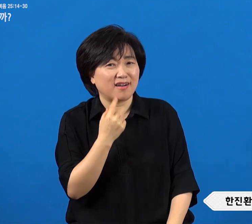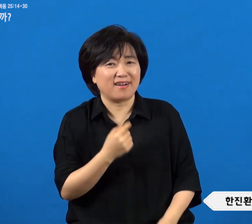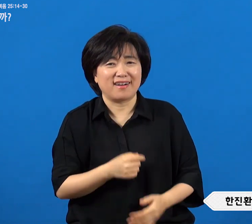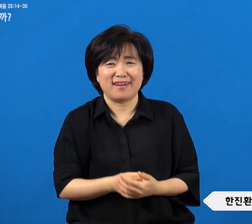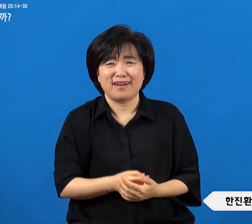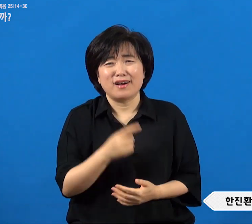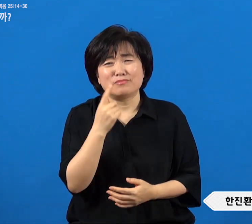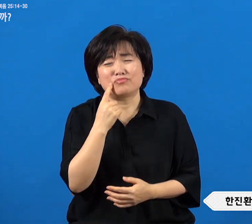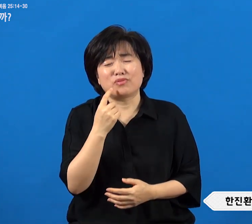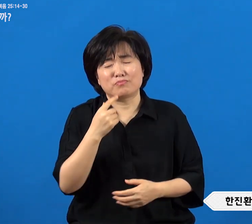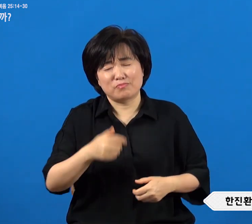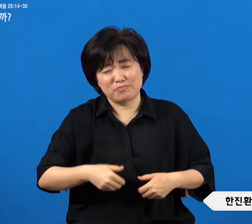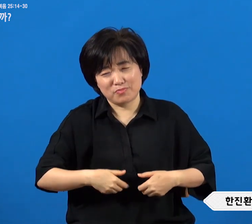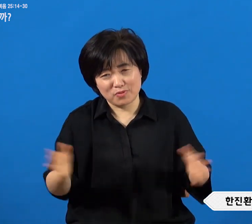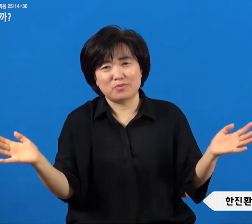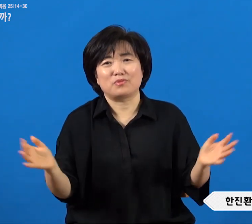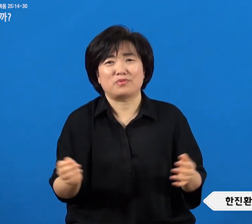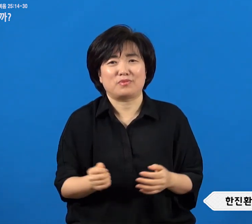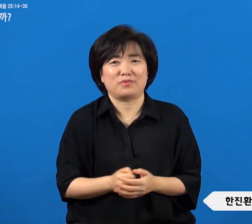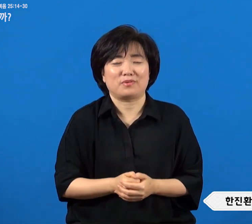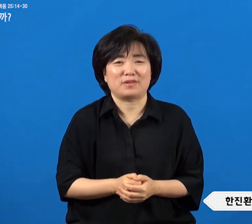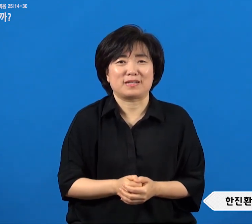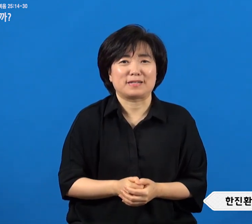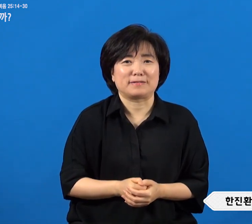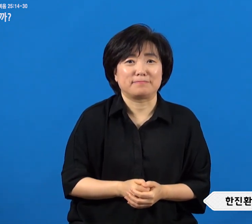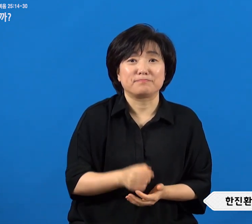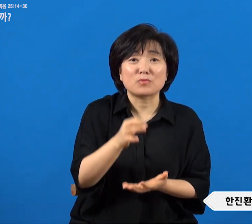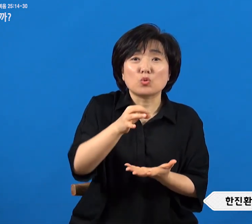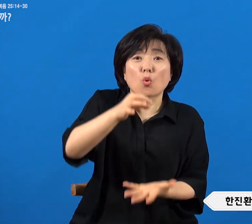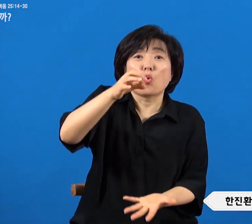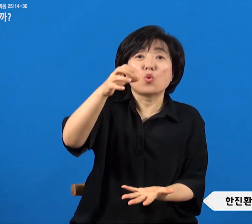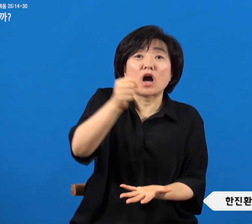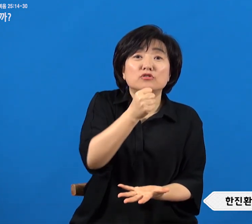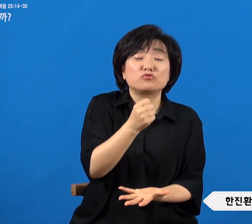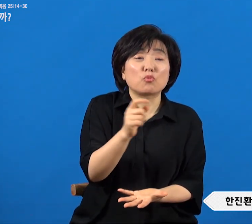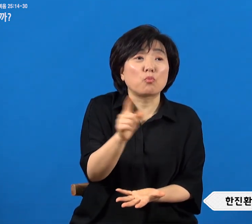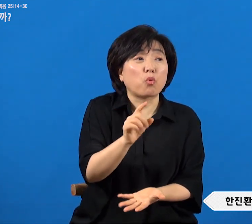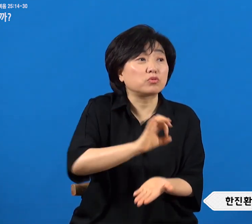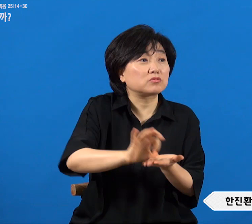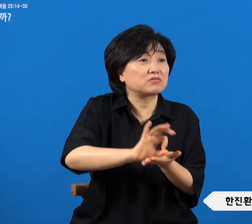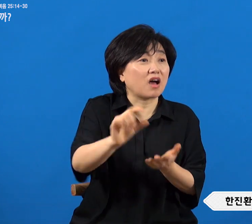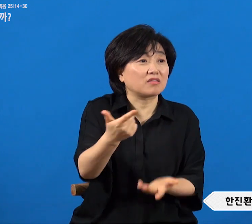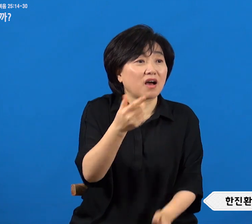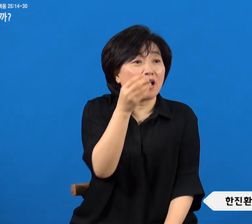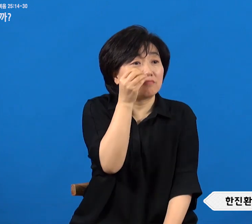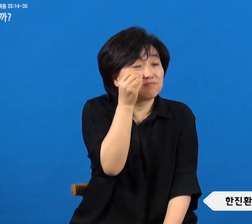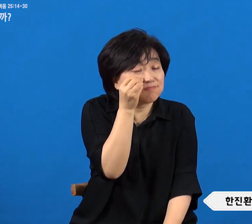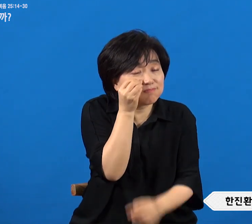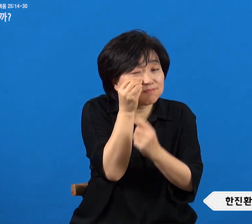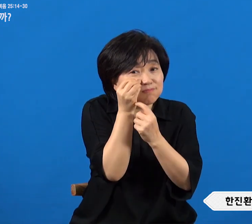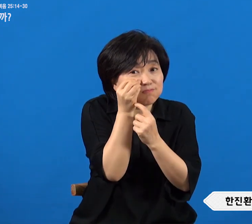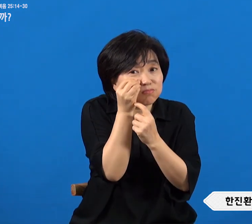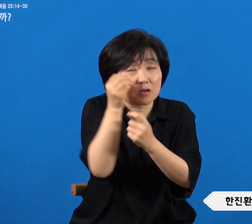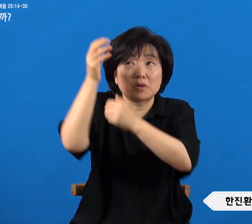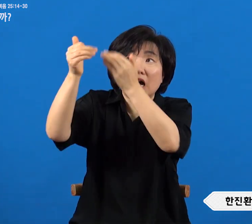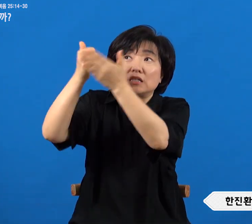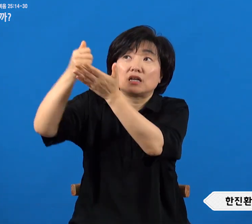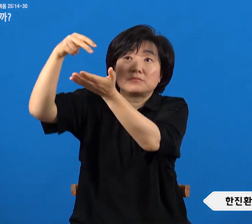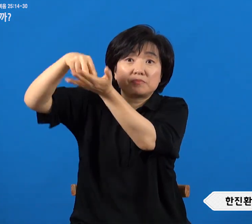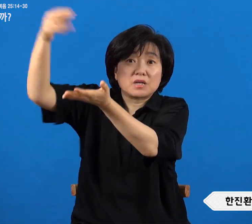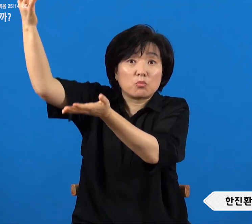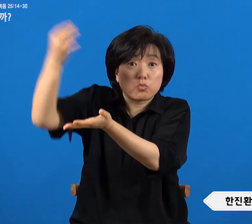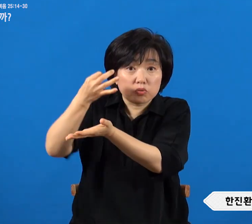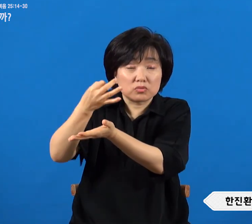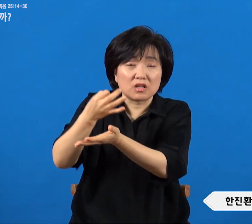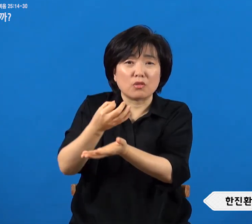하나도 부러워할 것 없습니다. 그 돈으로 아무것도 안 하고 있으면 하나님 보시기엔 그건 돌덩어리 마찬가지입니다.